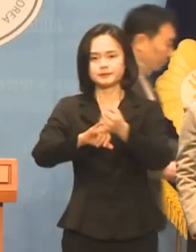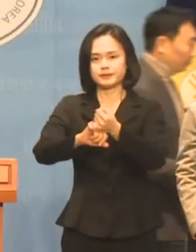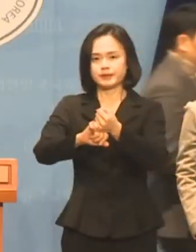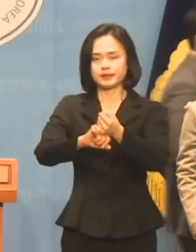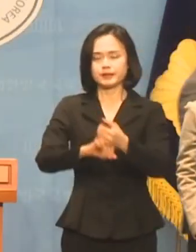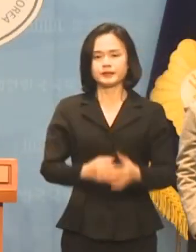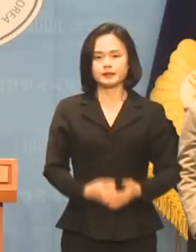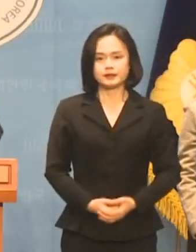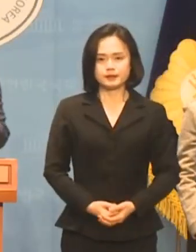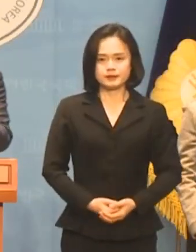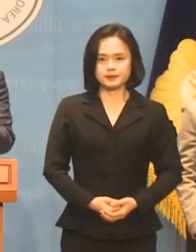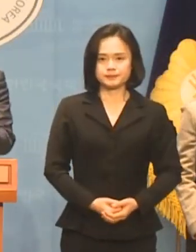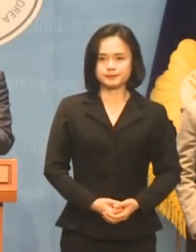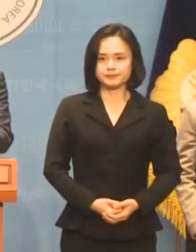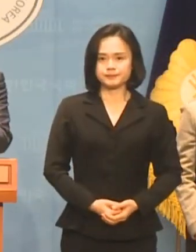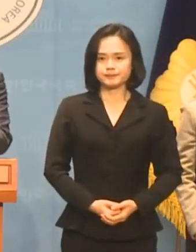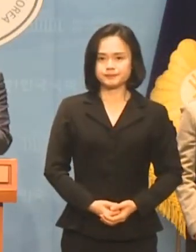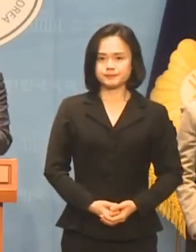예.